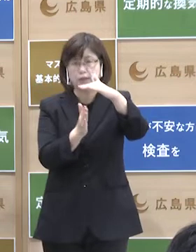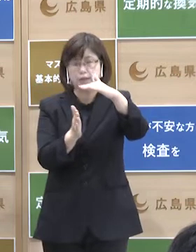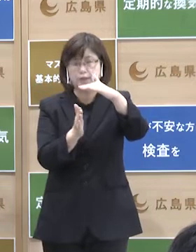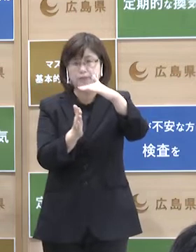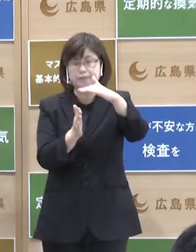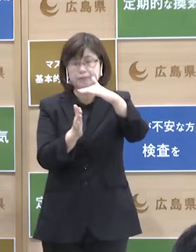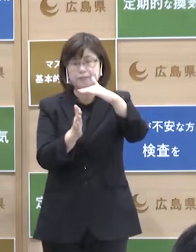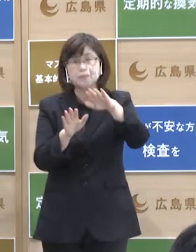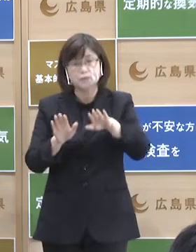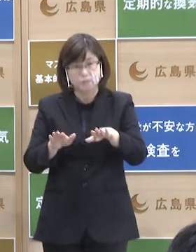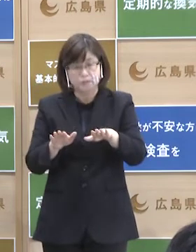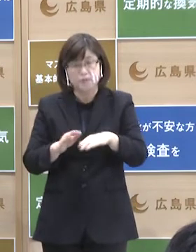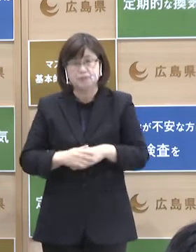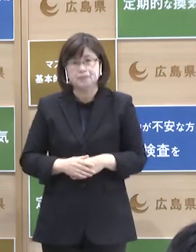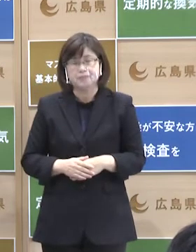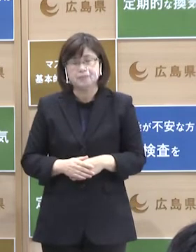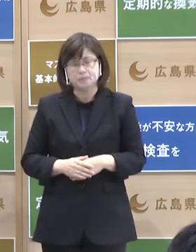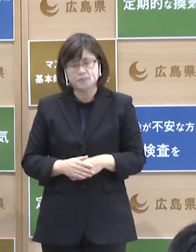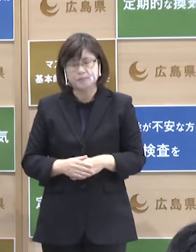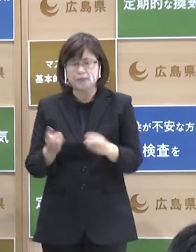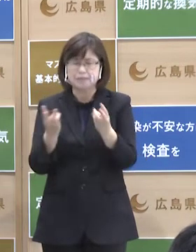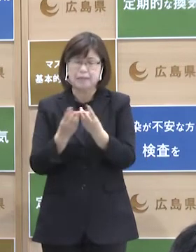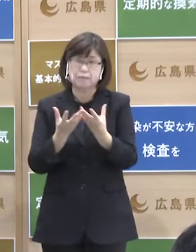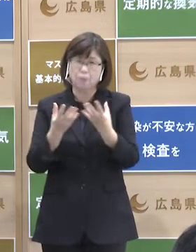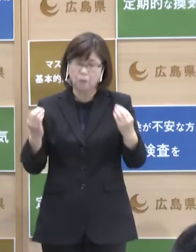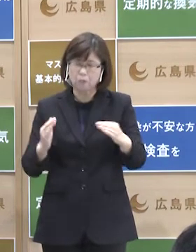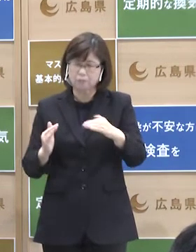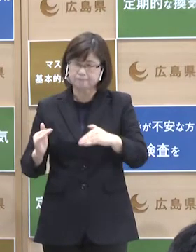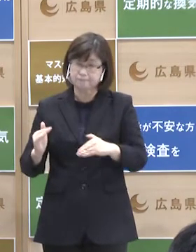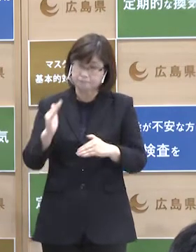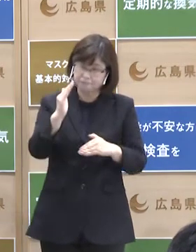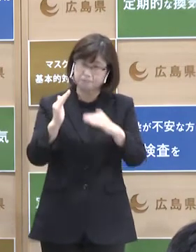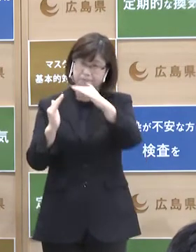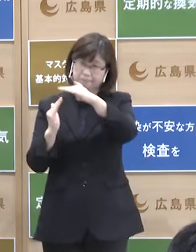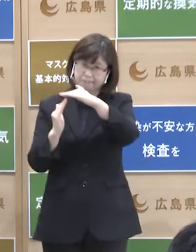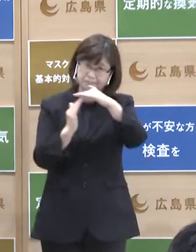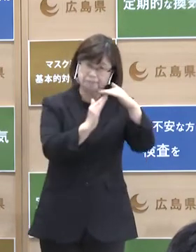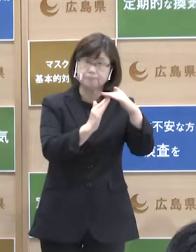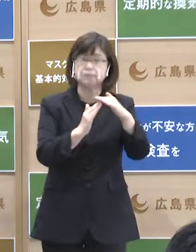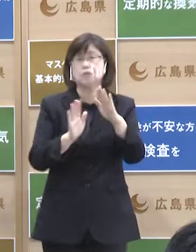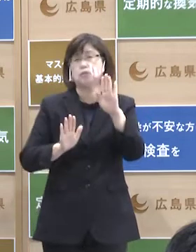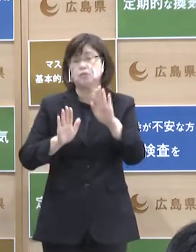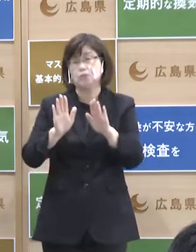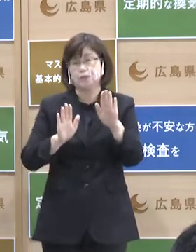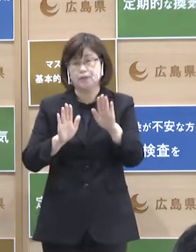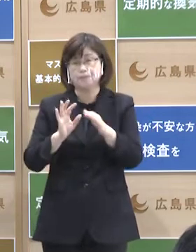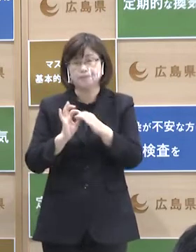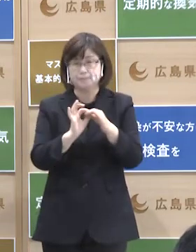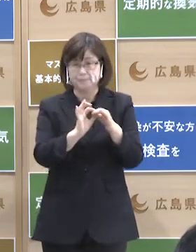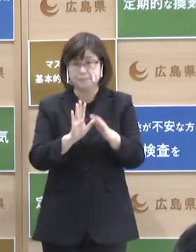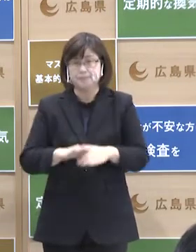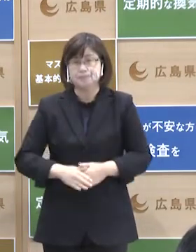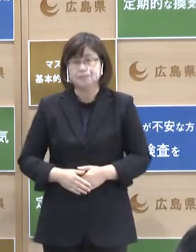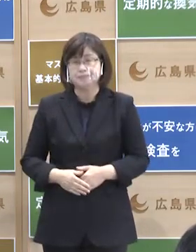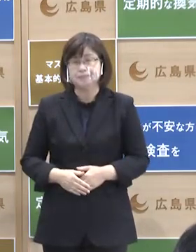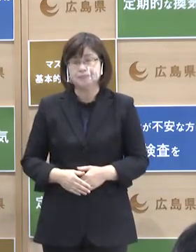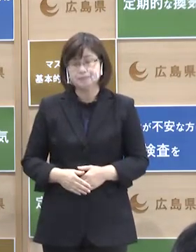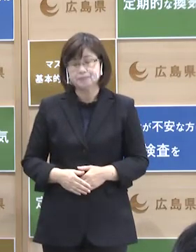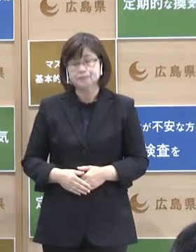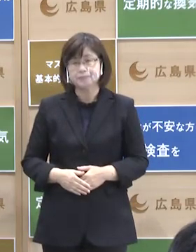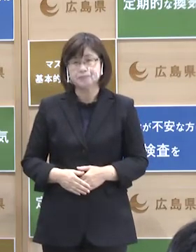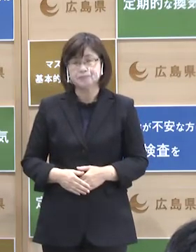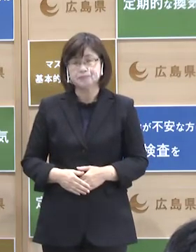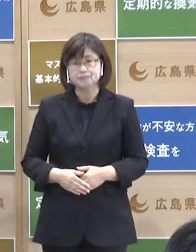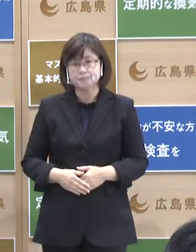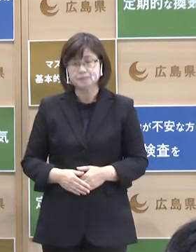して、依然として、水準としては高いところにあるという状況です。次のページをご覧いただきますが、